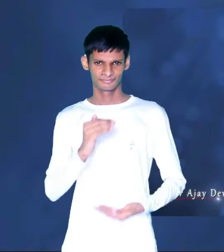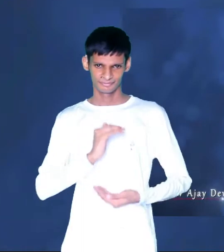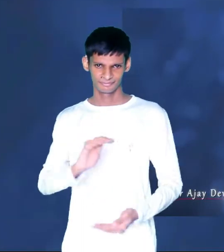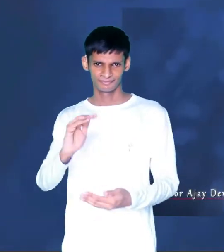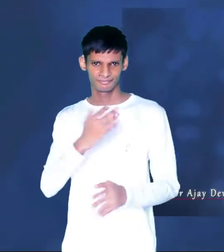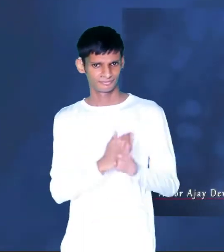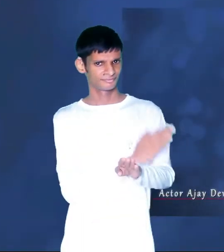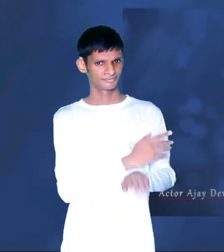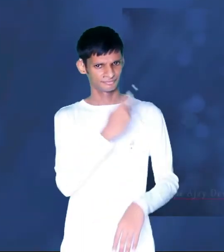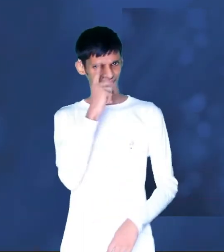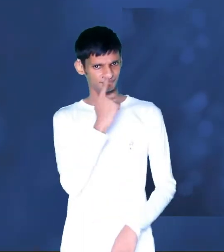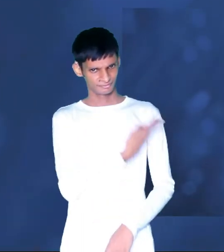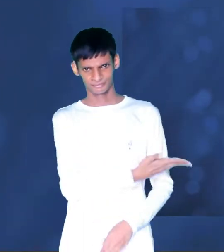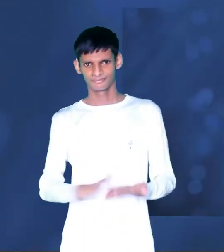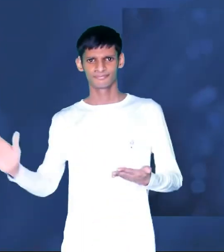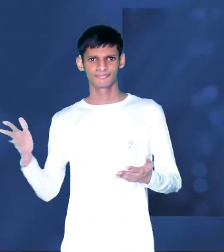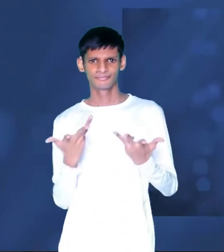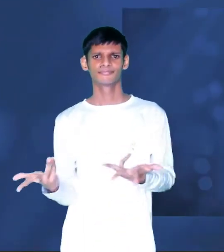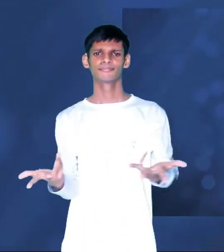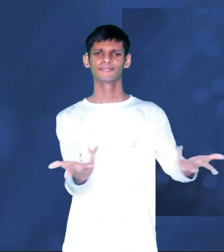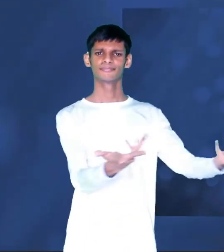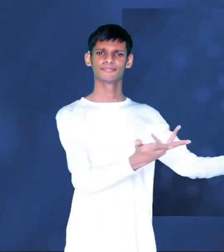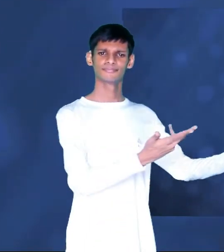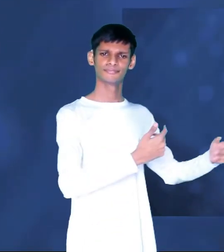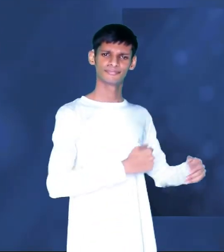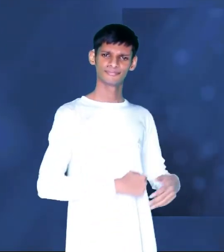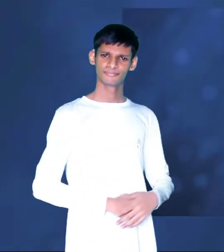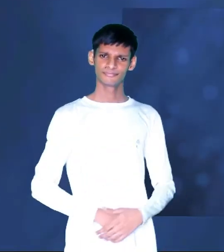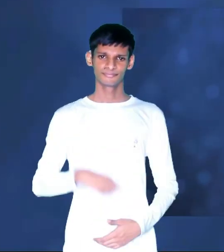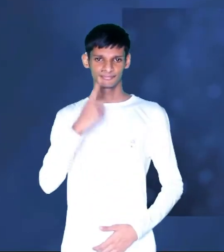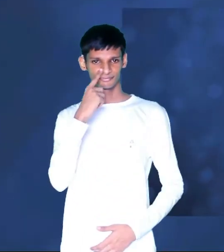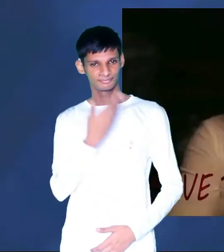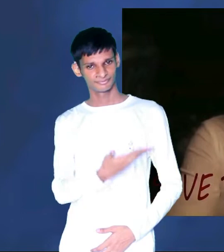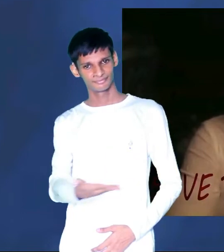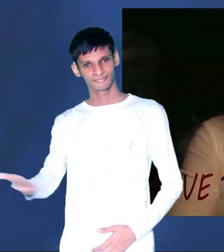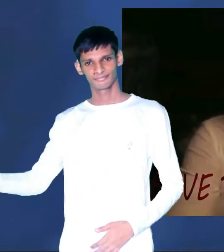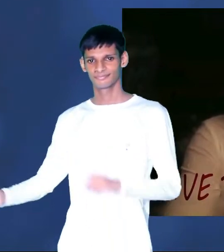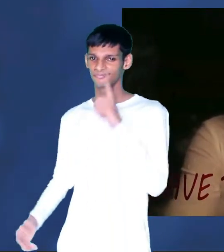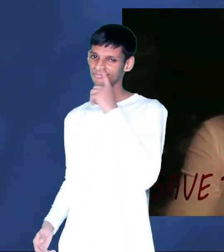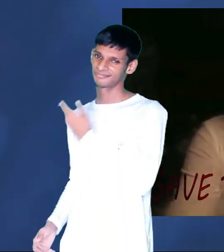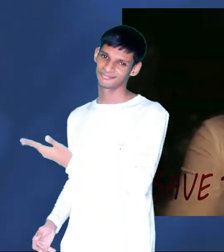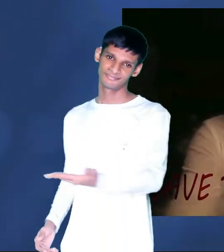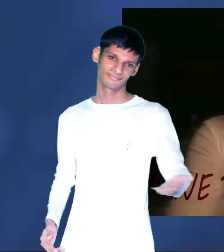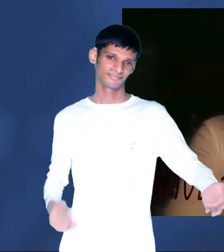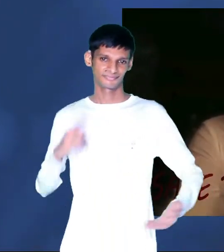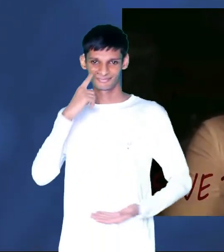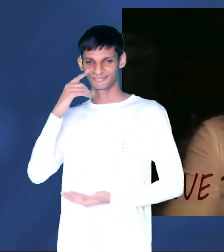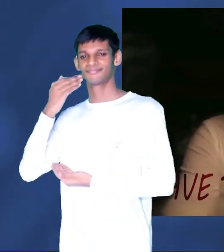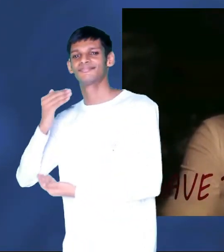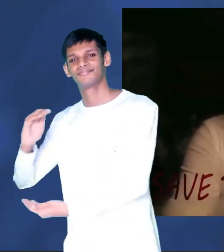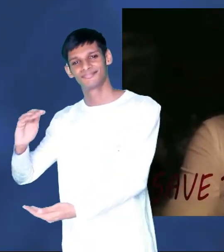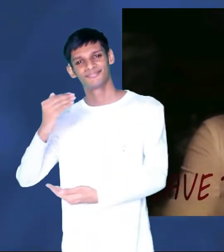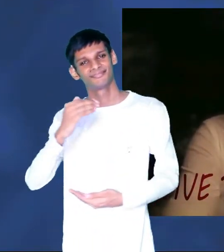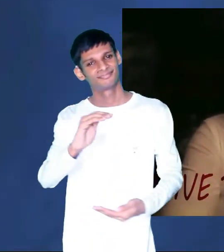फिर क्यों जन्म से पहले मारी जाती है। बेटियाँ